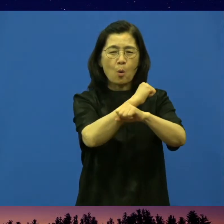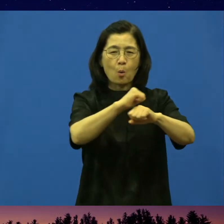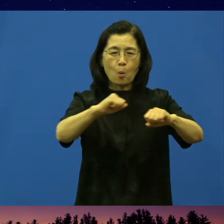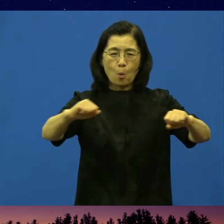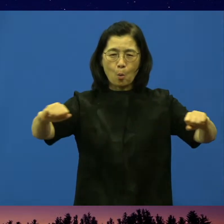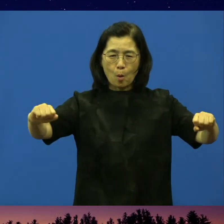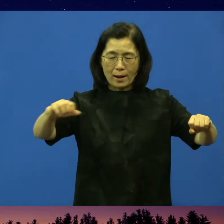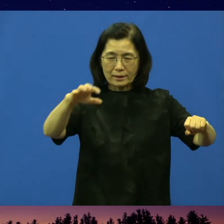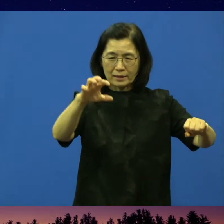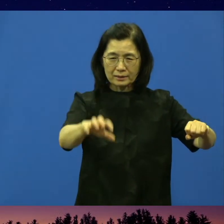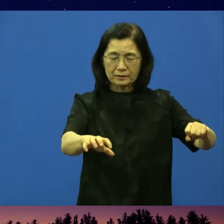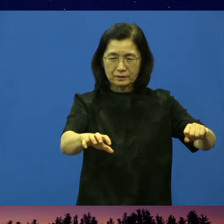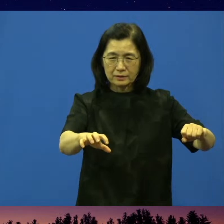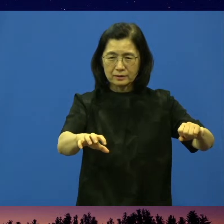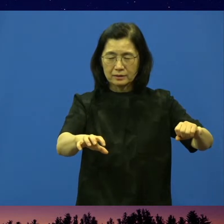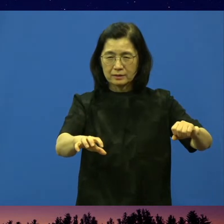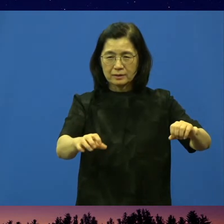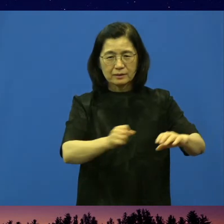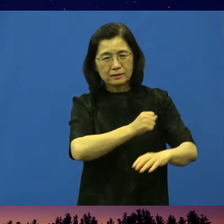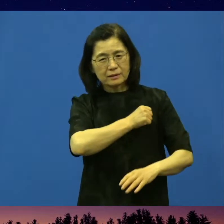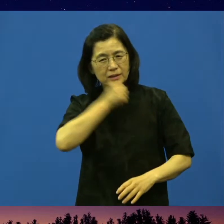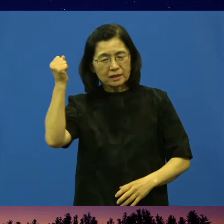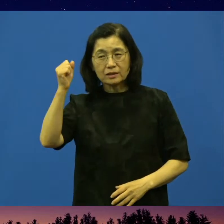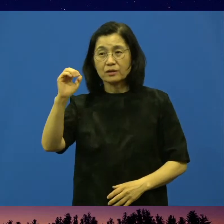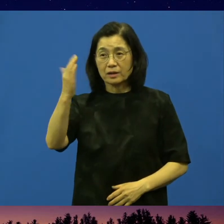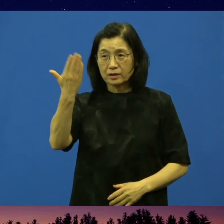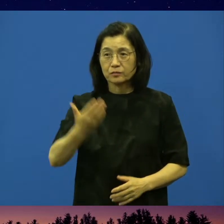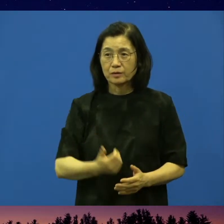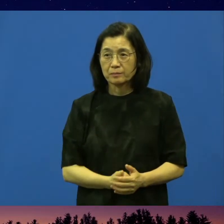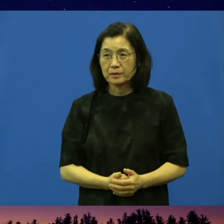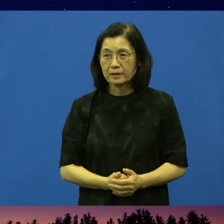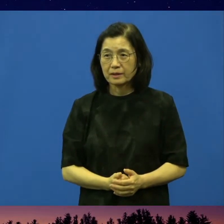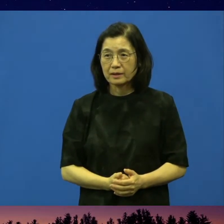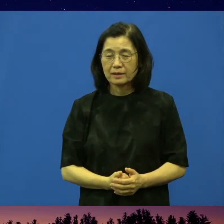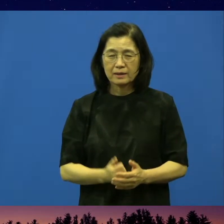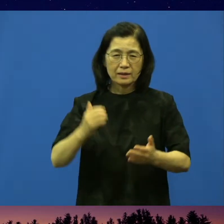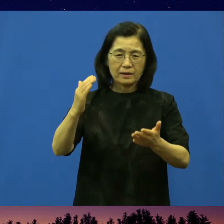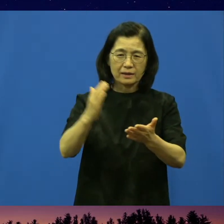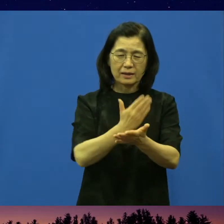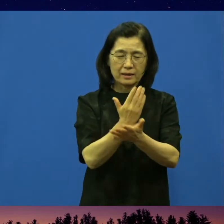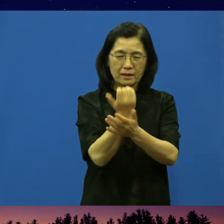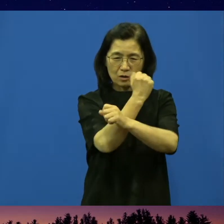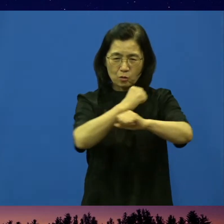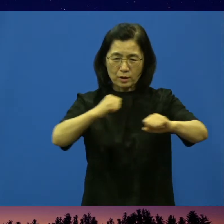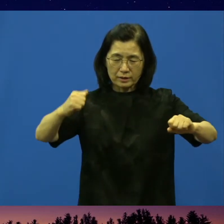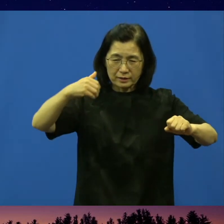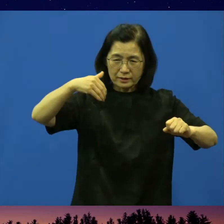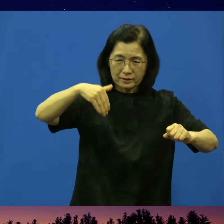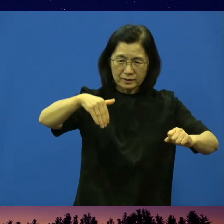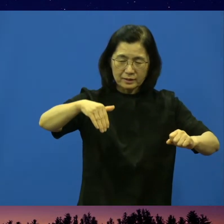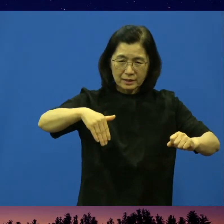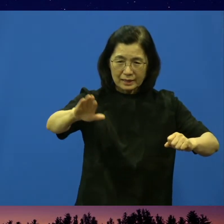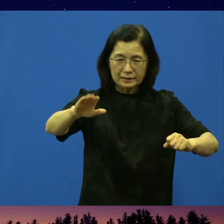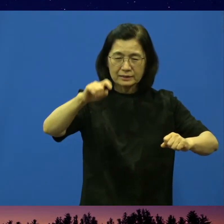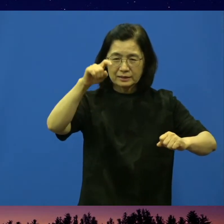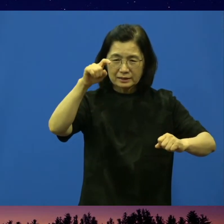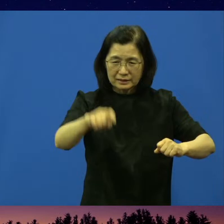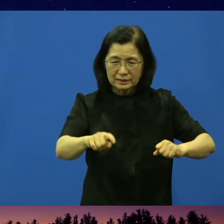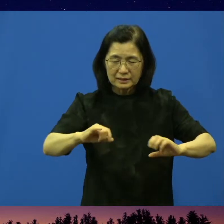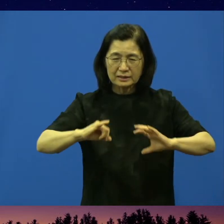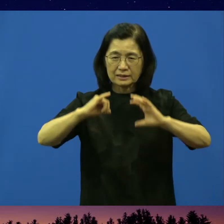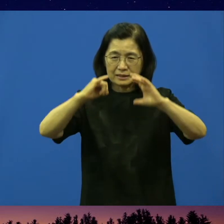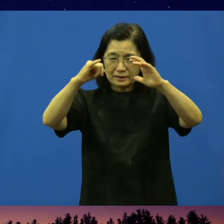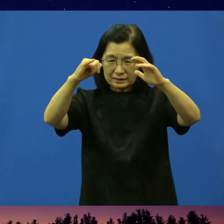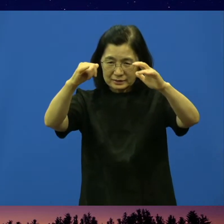그리고 이 광야 동안에 우리의 믿음이 흔들리지 않고 이 세상의 눈에 보이는 것보다 하나님을 더